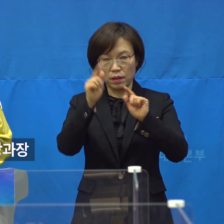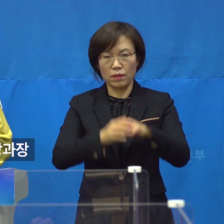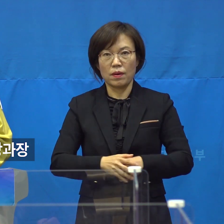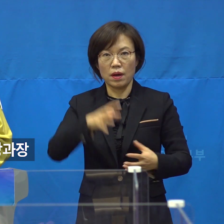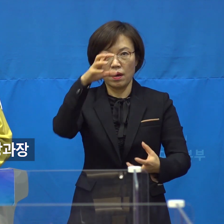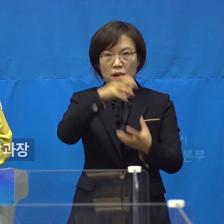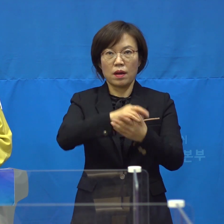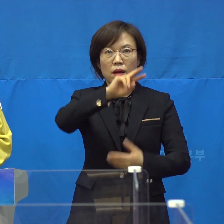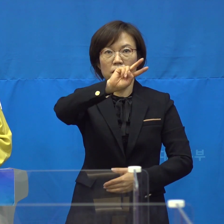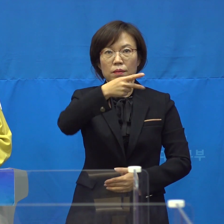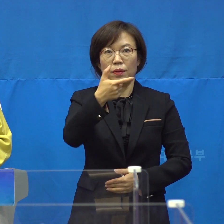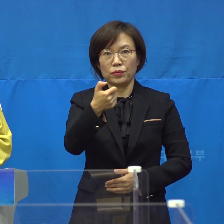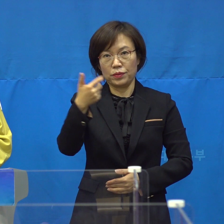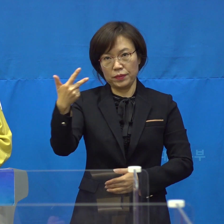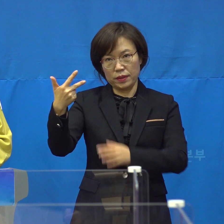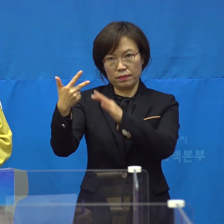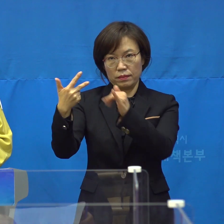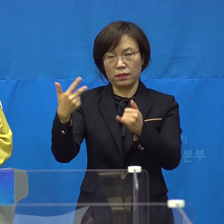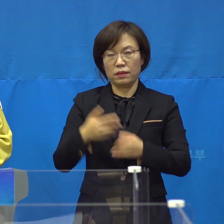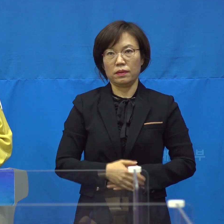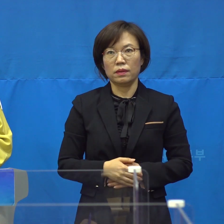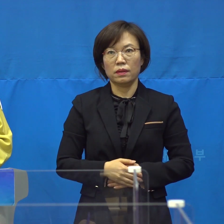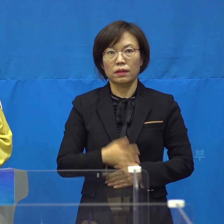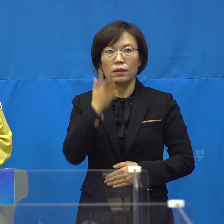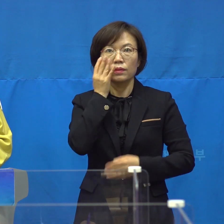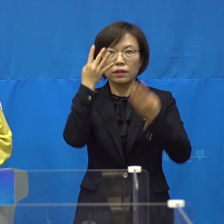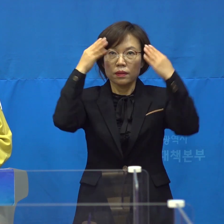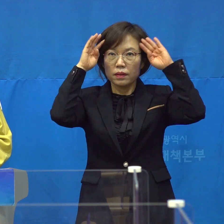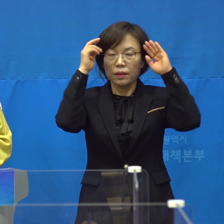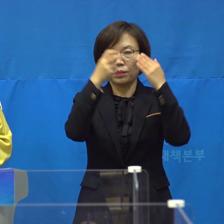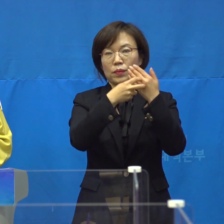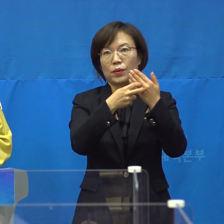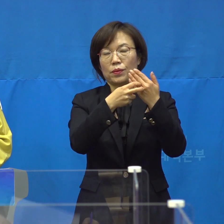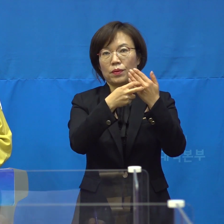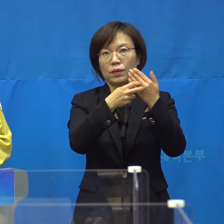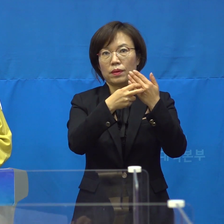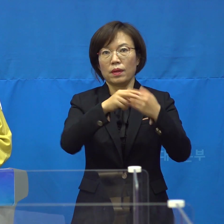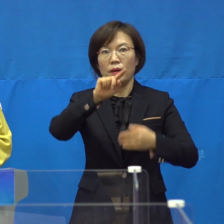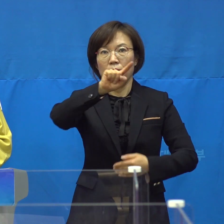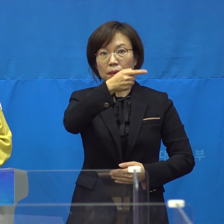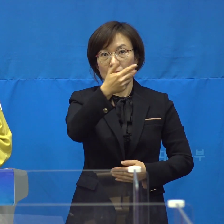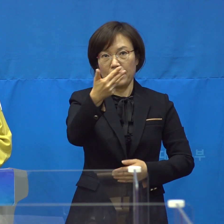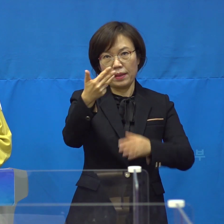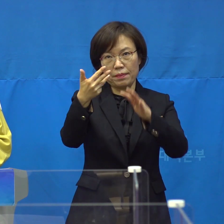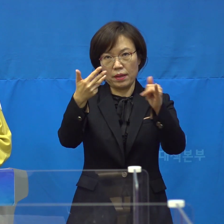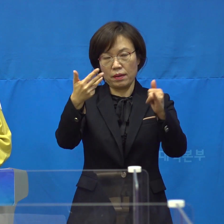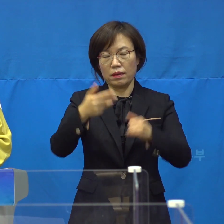총 267명으로 울산대학교 병원에 108명,